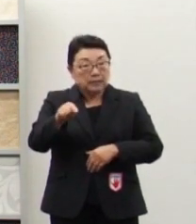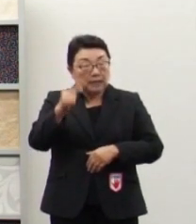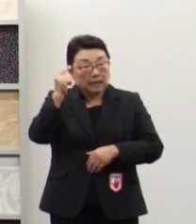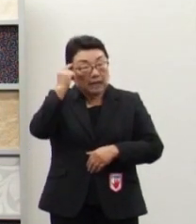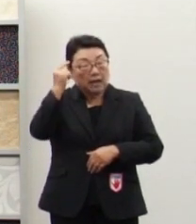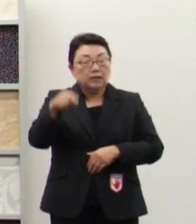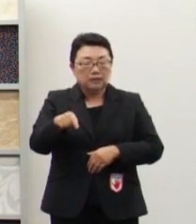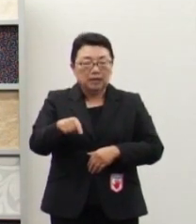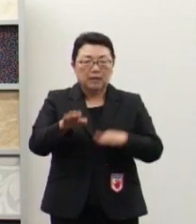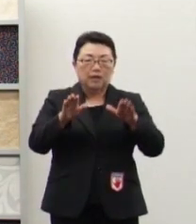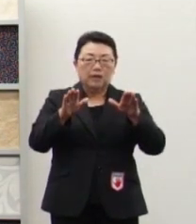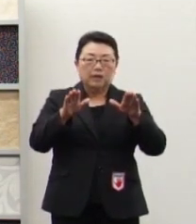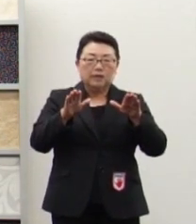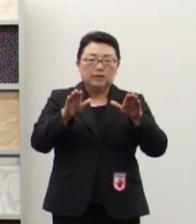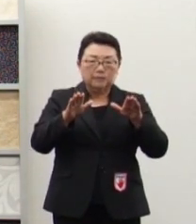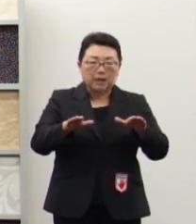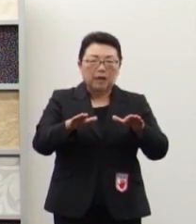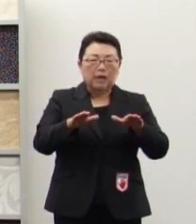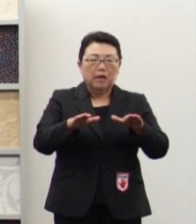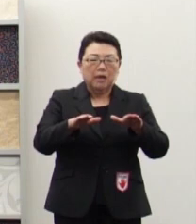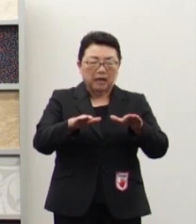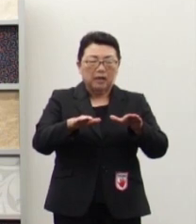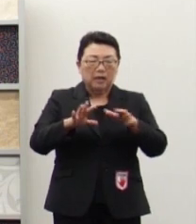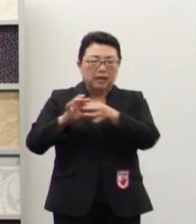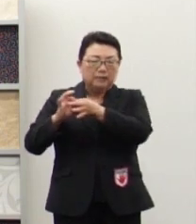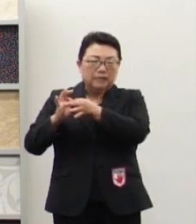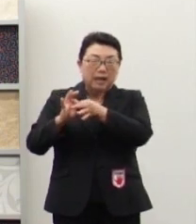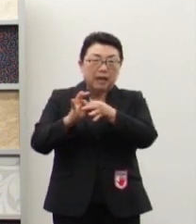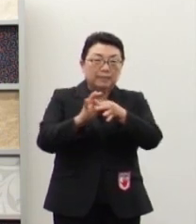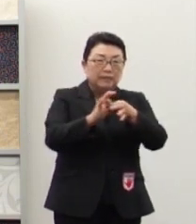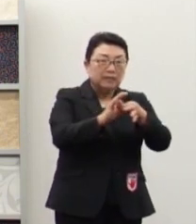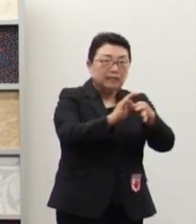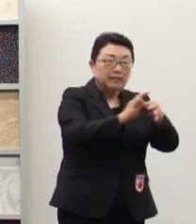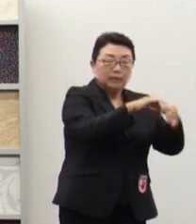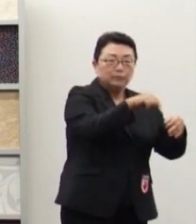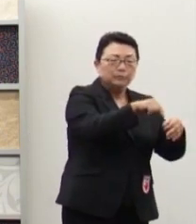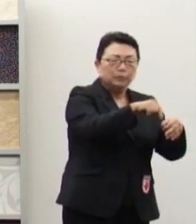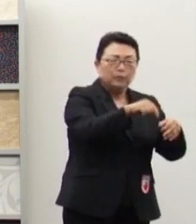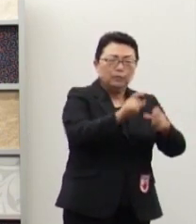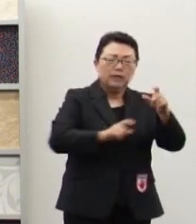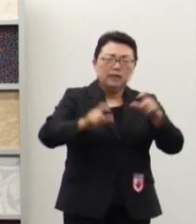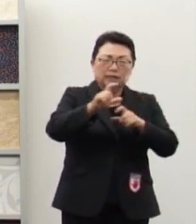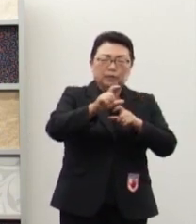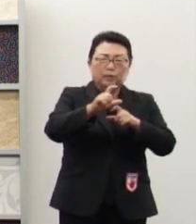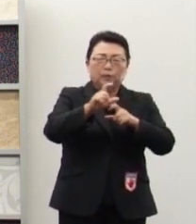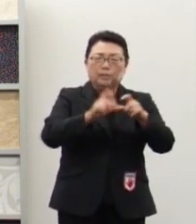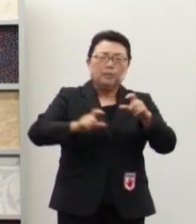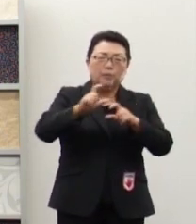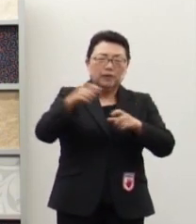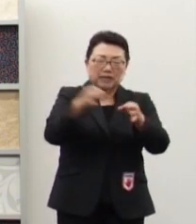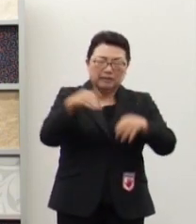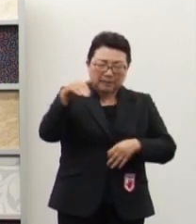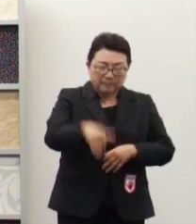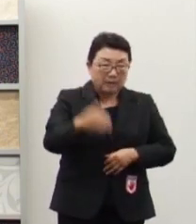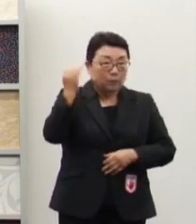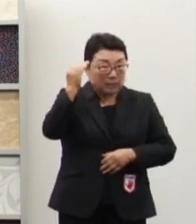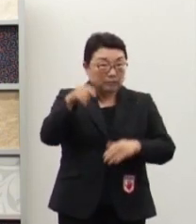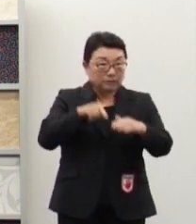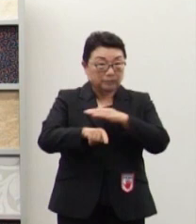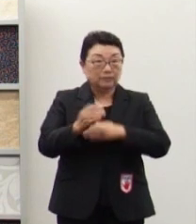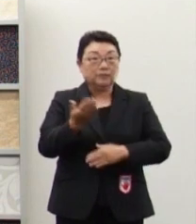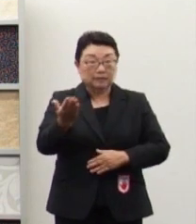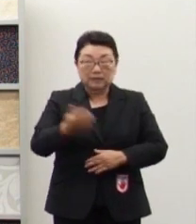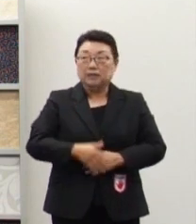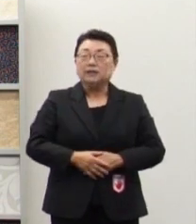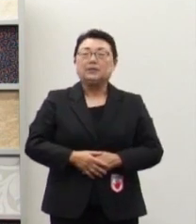この第6波が長引いている状態の中でこれ以上急いでないようにとか、そういった思いもやっぱりあるんでしょうか。 必